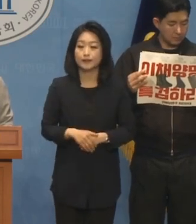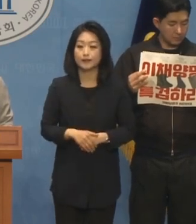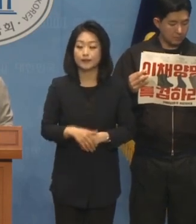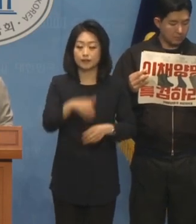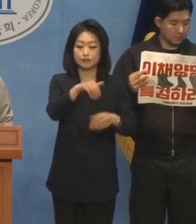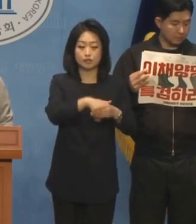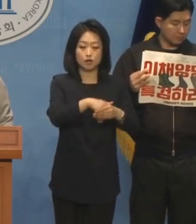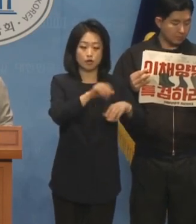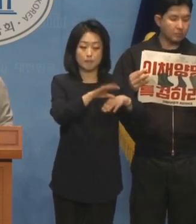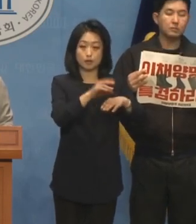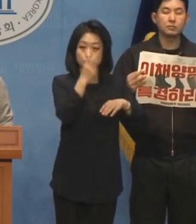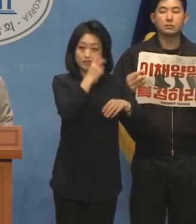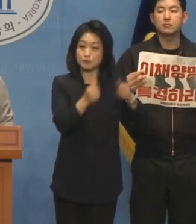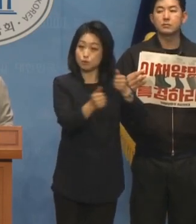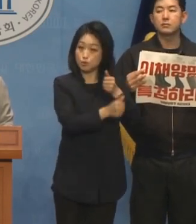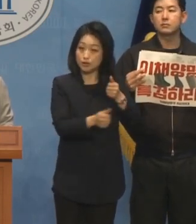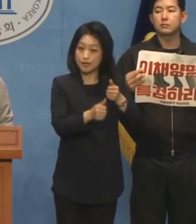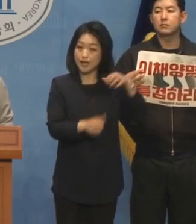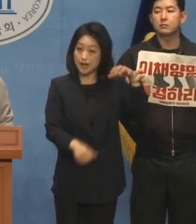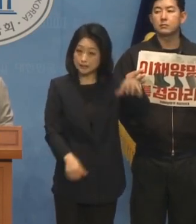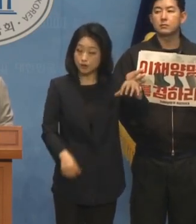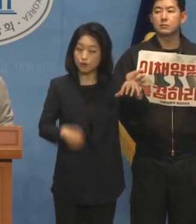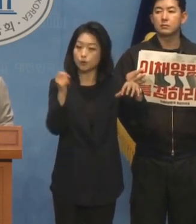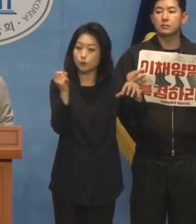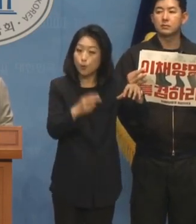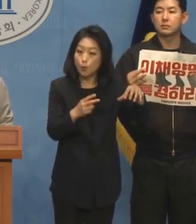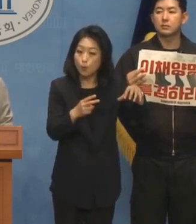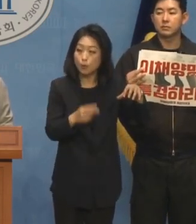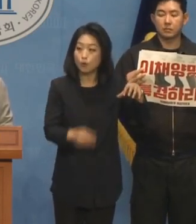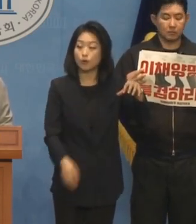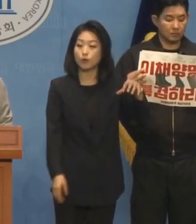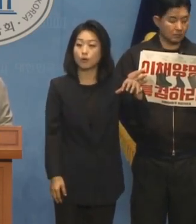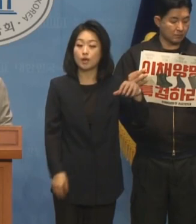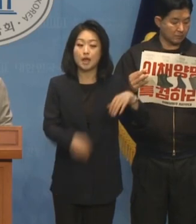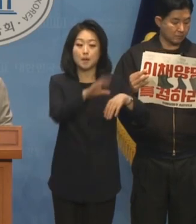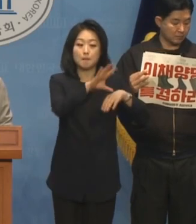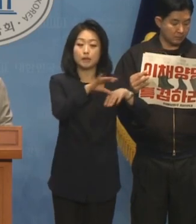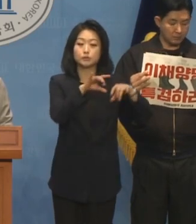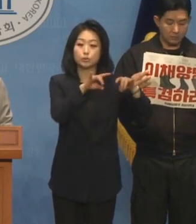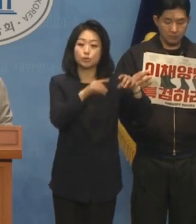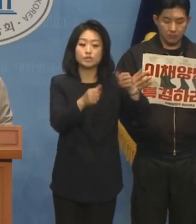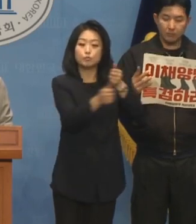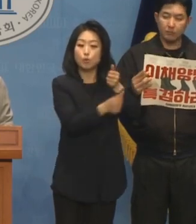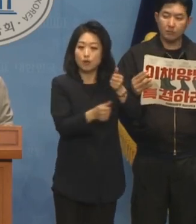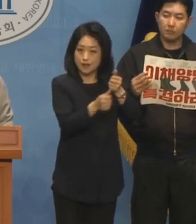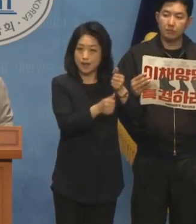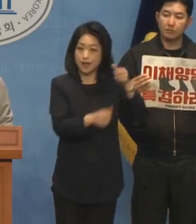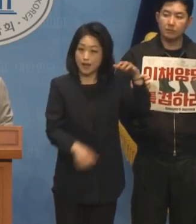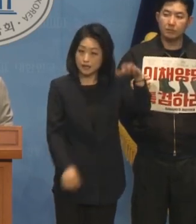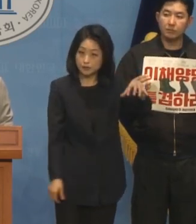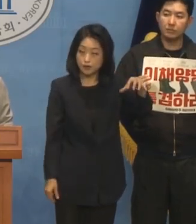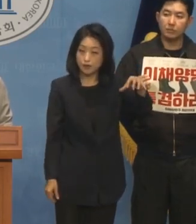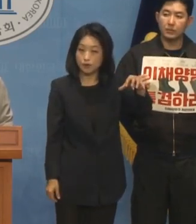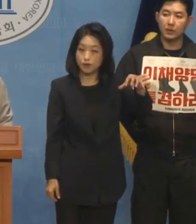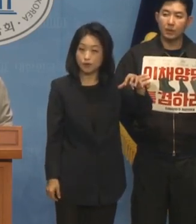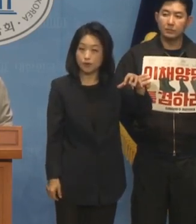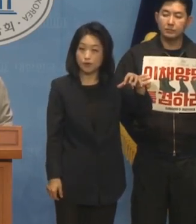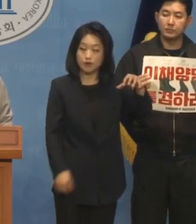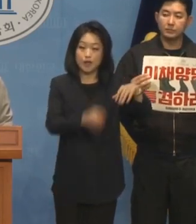선거방송 시위원회 그리고 방송통신심의원회 방송